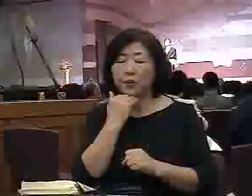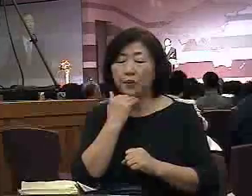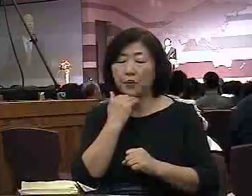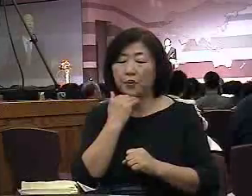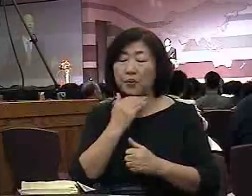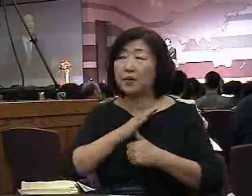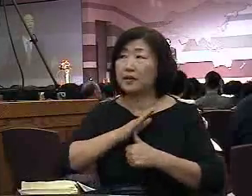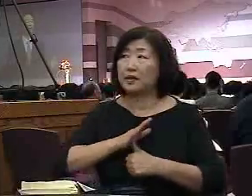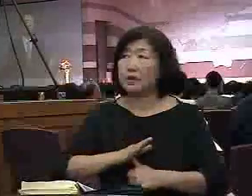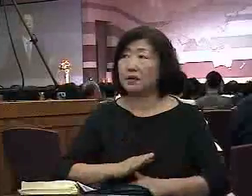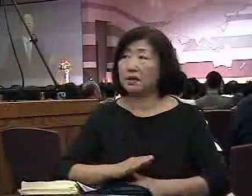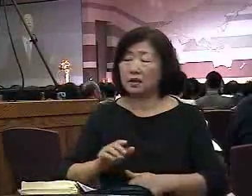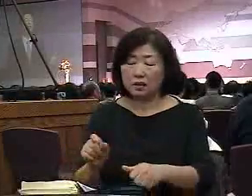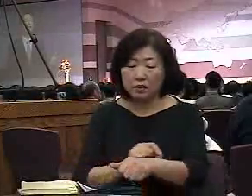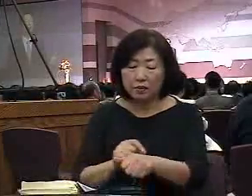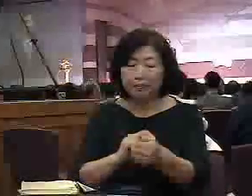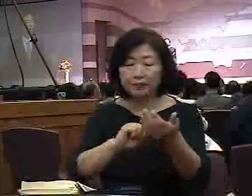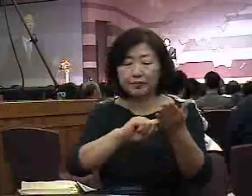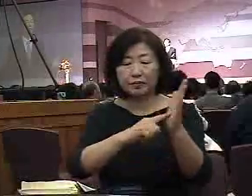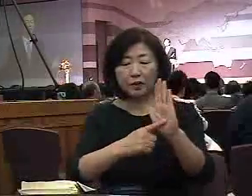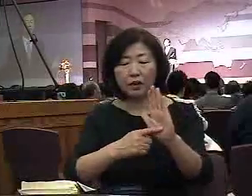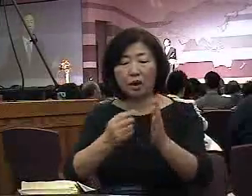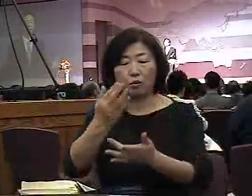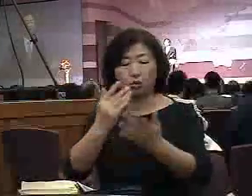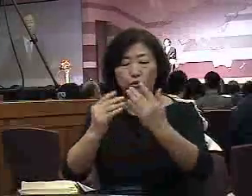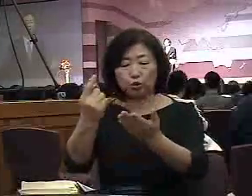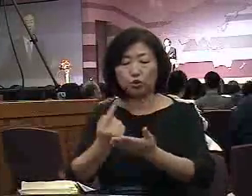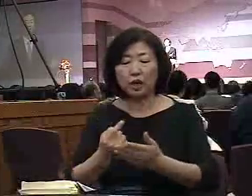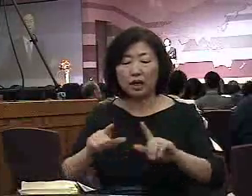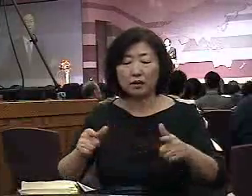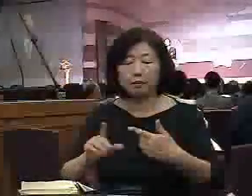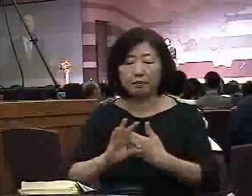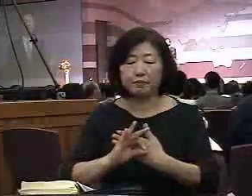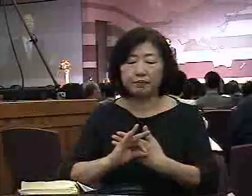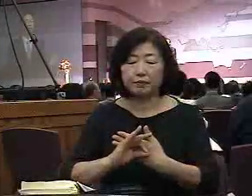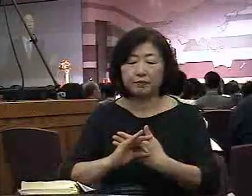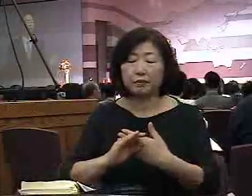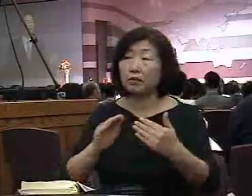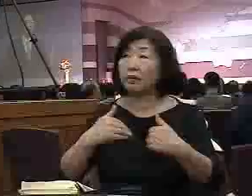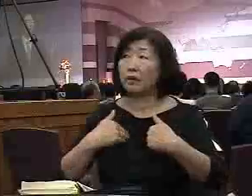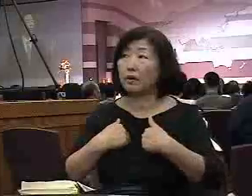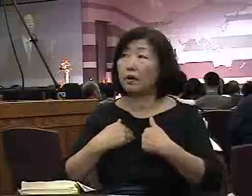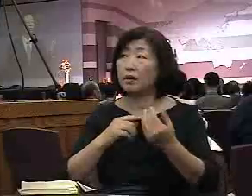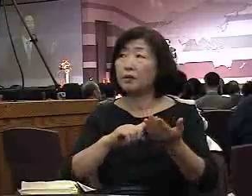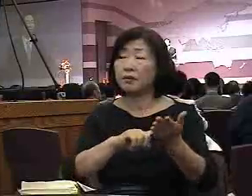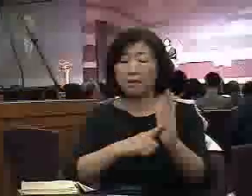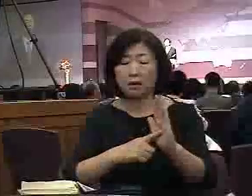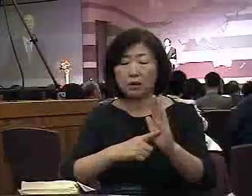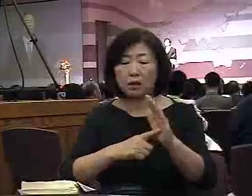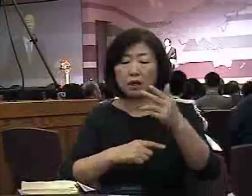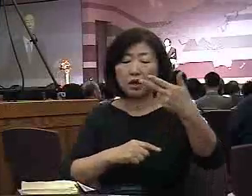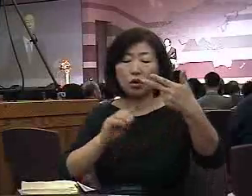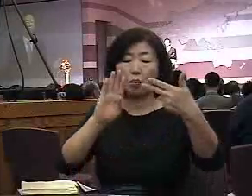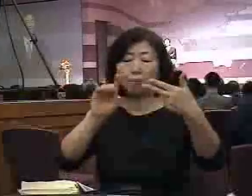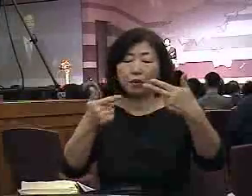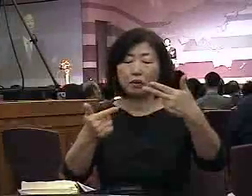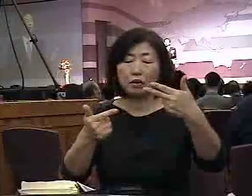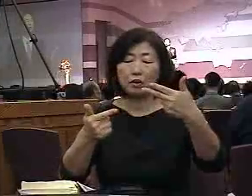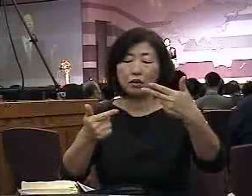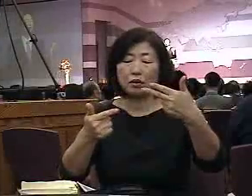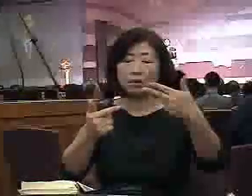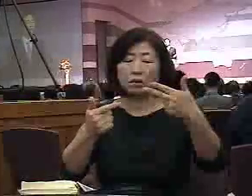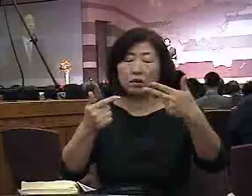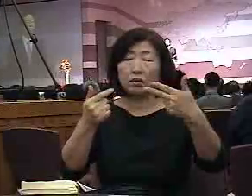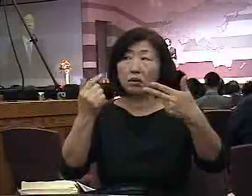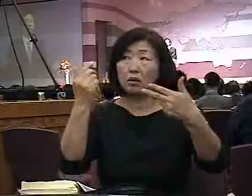하나님 특별하게 저한테 나타나셔서 불을 주시지 않으면 저에게 나타나셔서 한 7번 정도 환상을 주시고 한